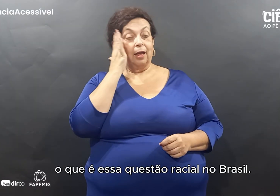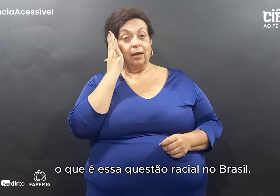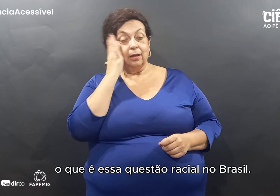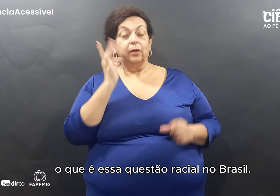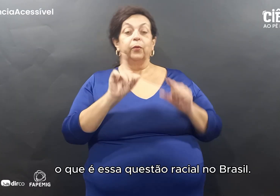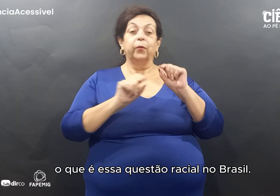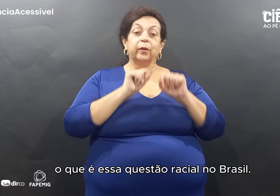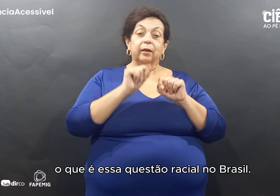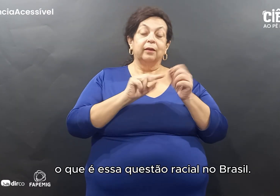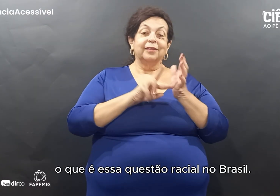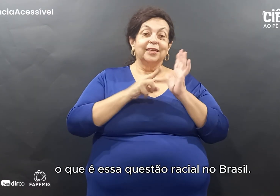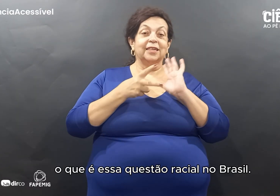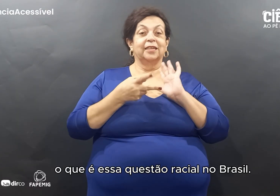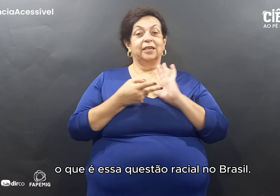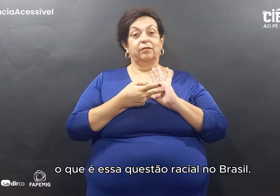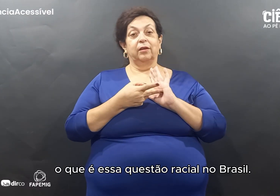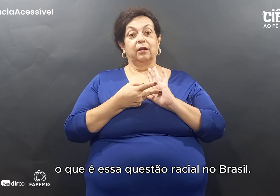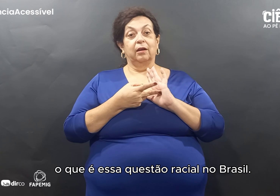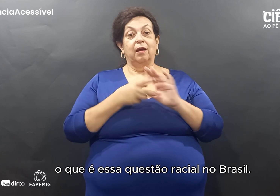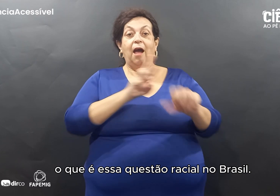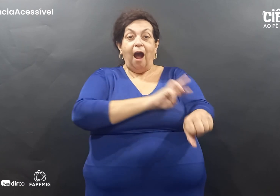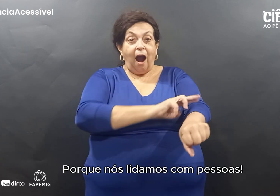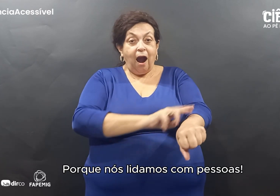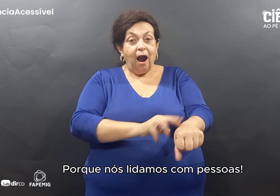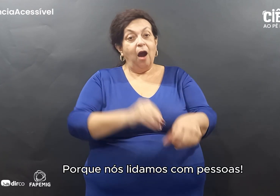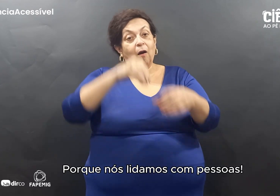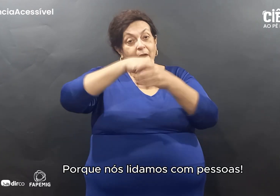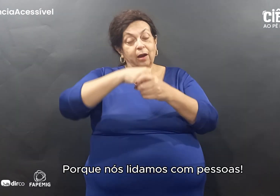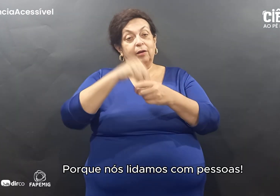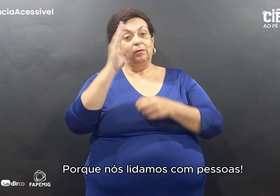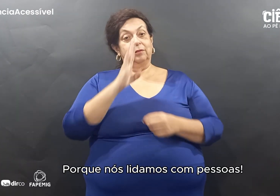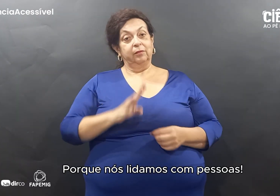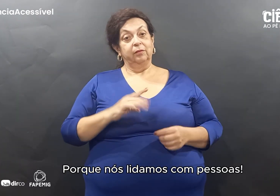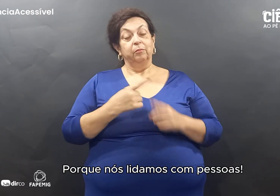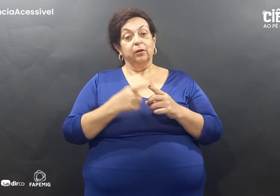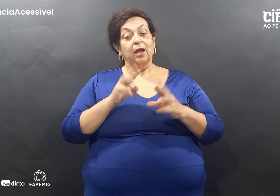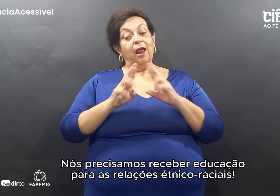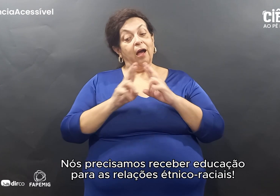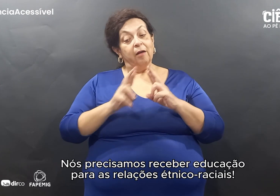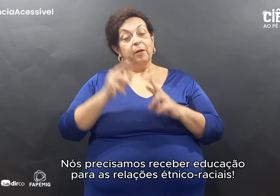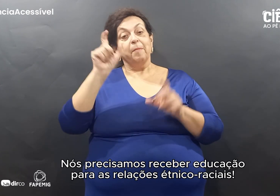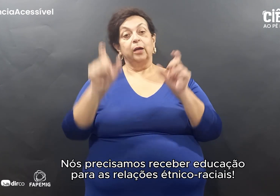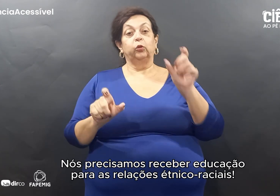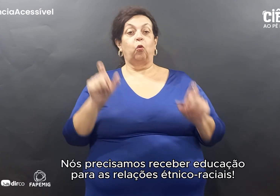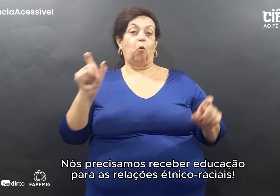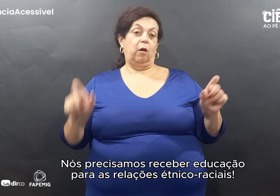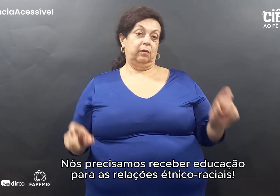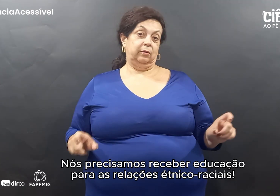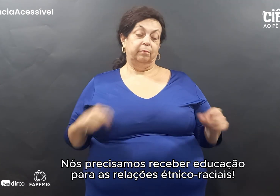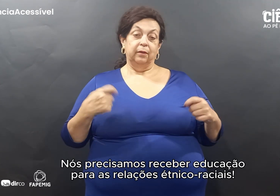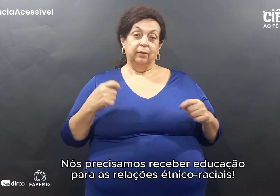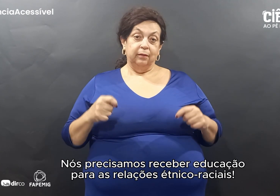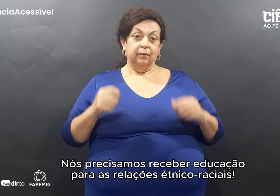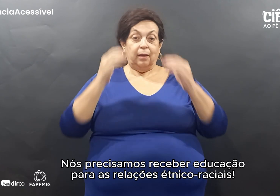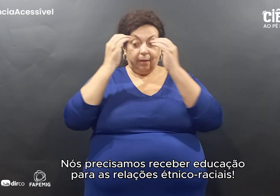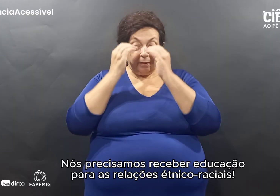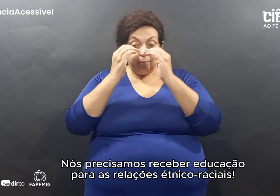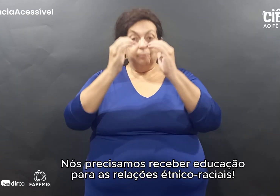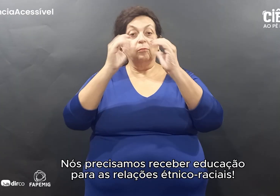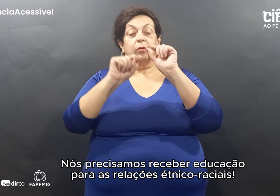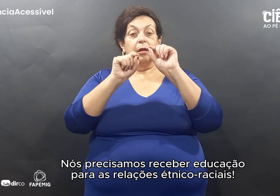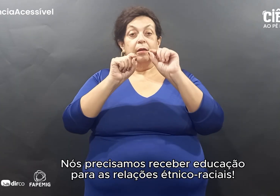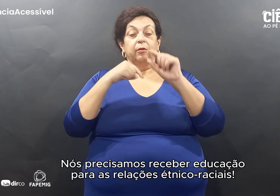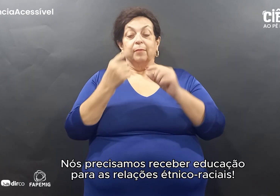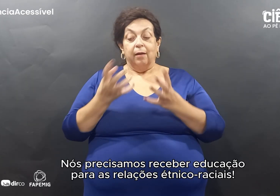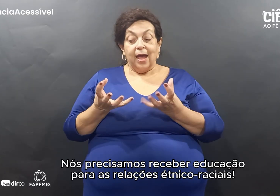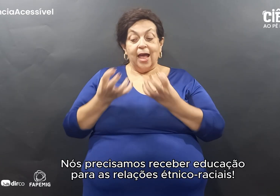é essa questão racial no Brasil, porque nós lidamos com pessoas. Nós precisamos receber educação